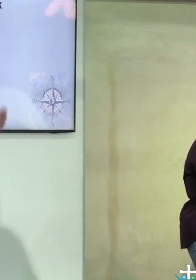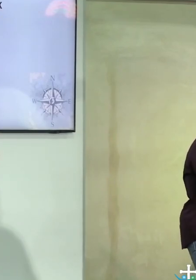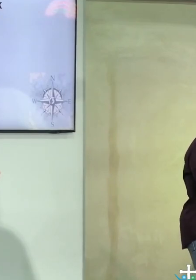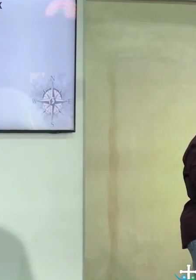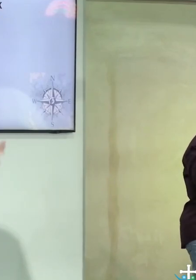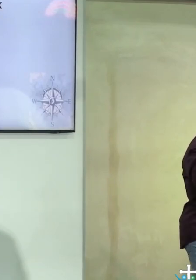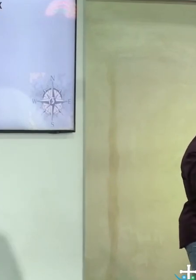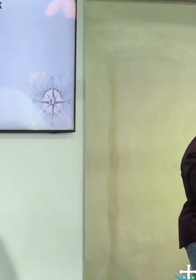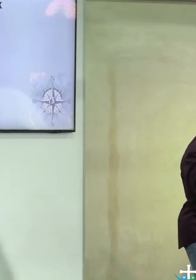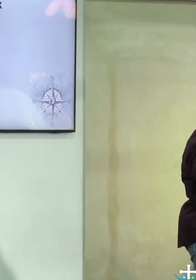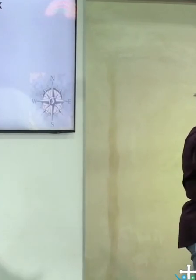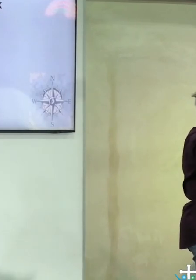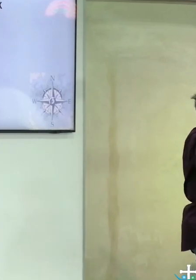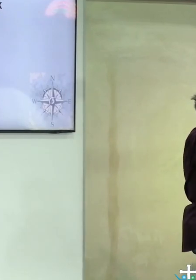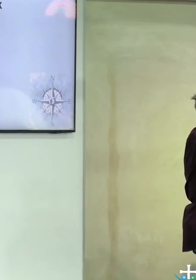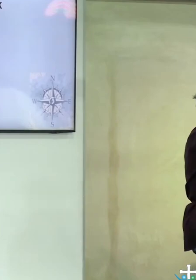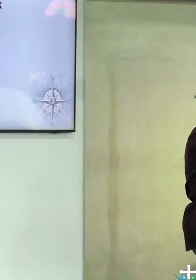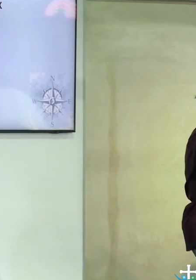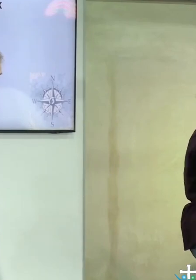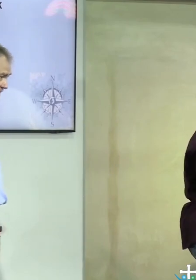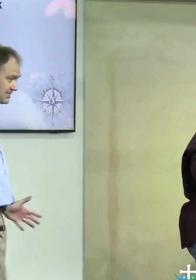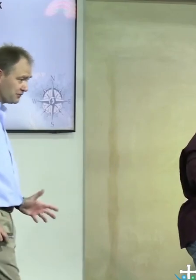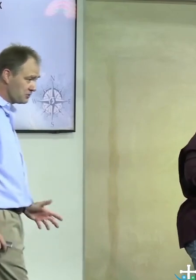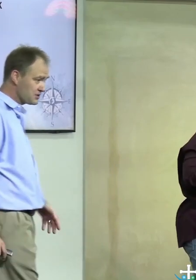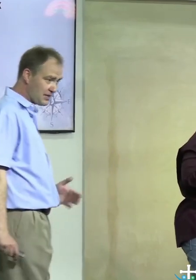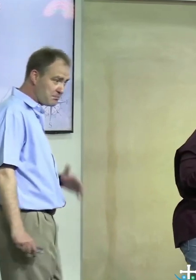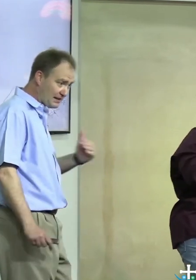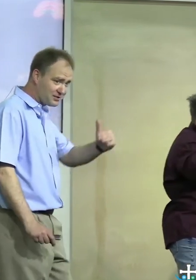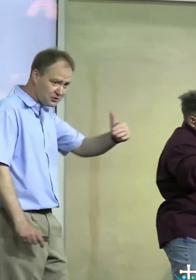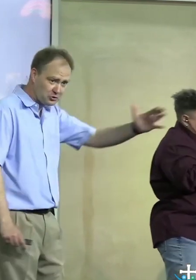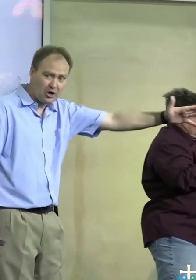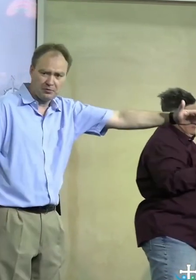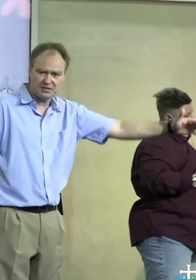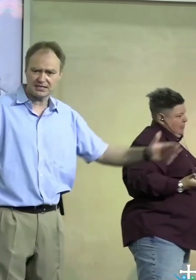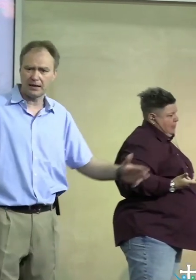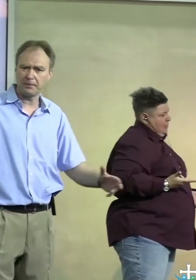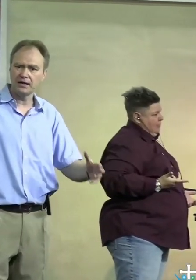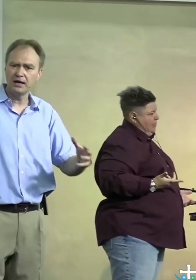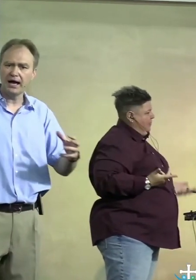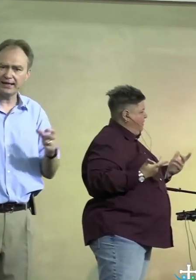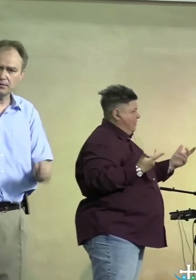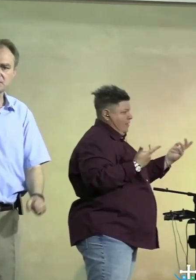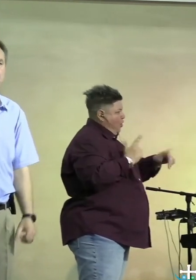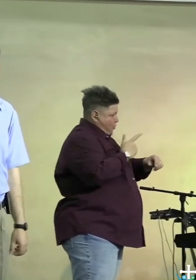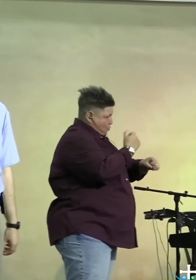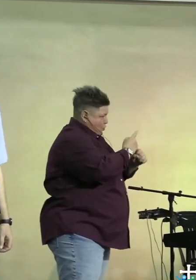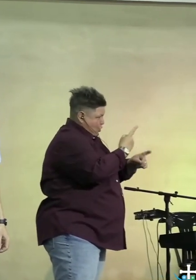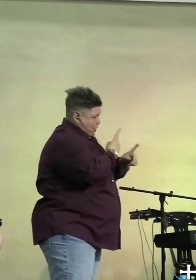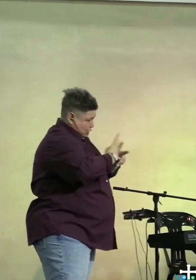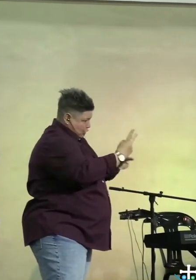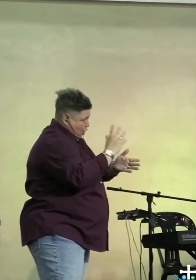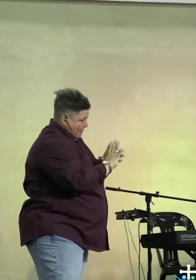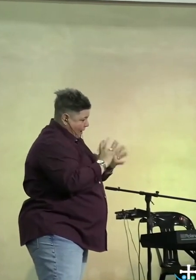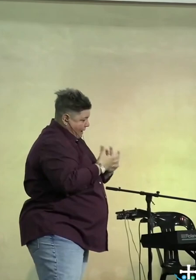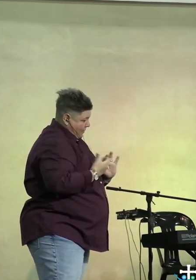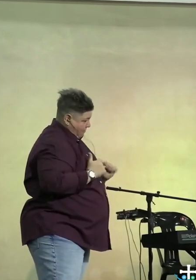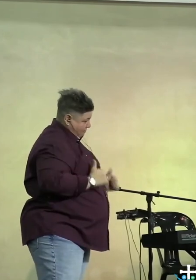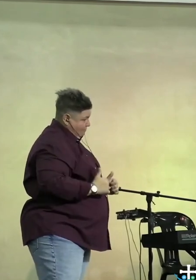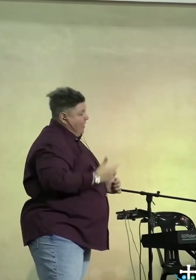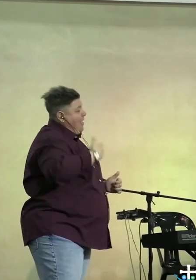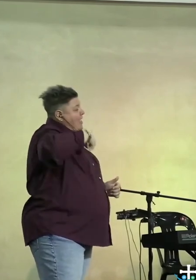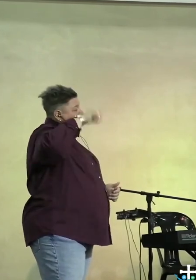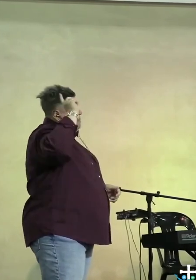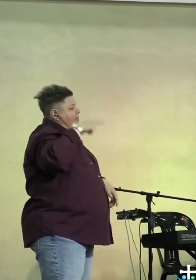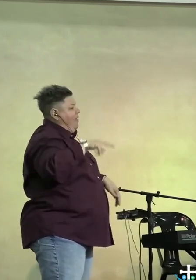wakker in die hemel. Min mense kom dit oor, hoor. Meeste van ons het 'n pad tot daar om te stap en ek en jy moet seker maak ons pas ons liggame op.